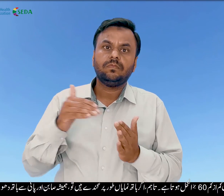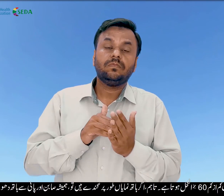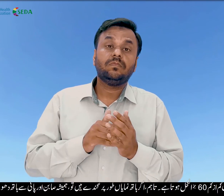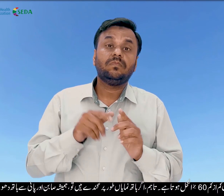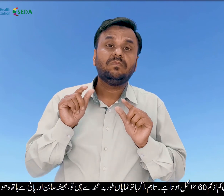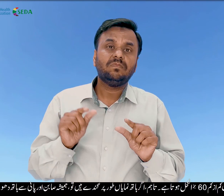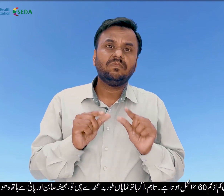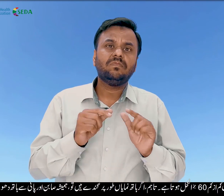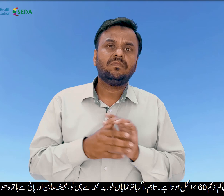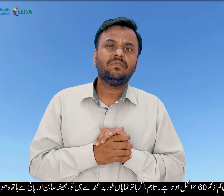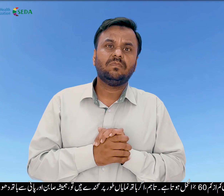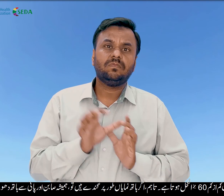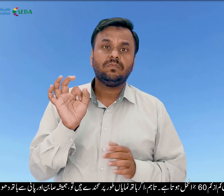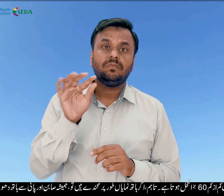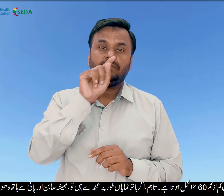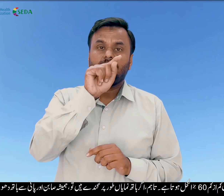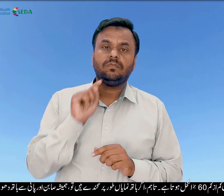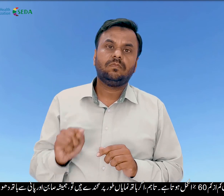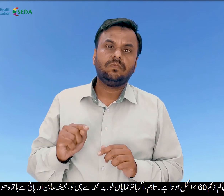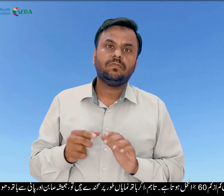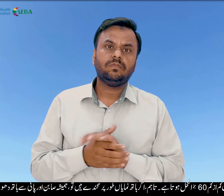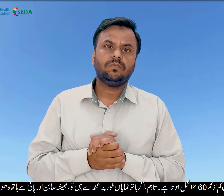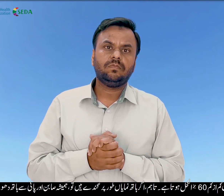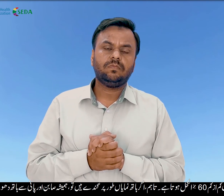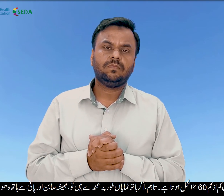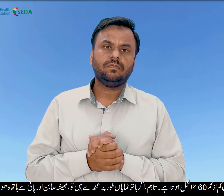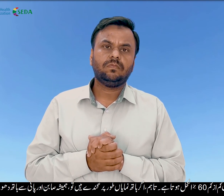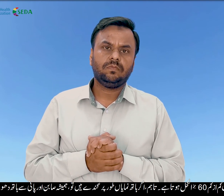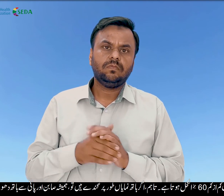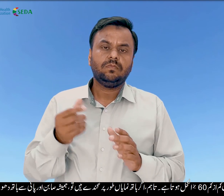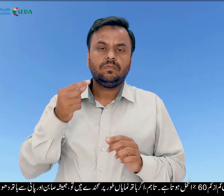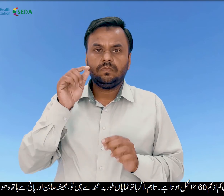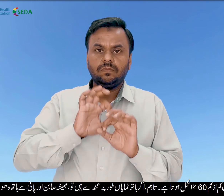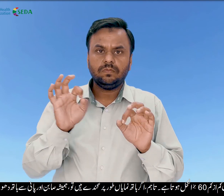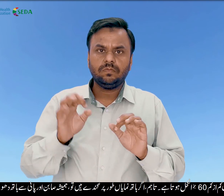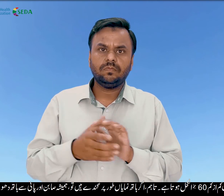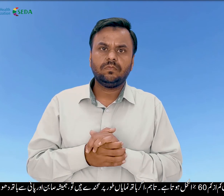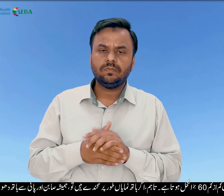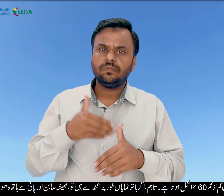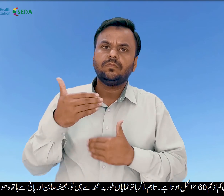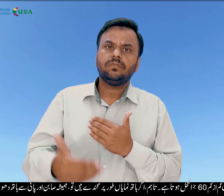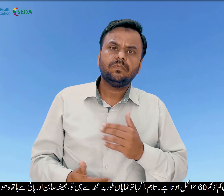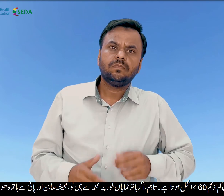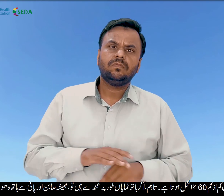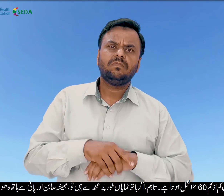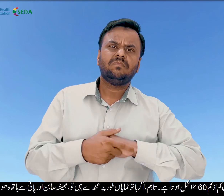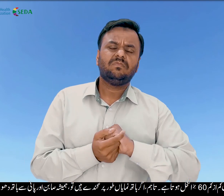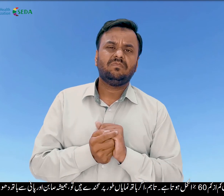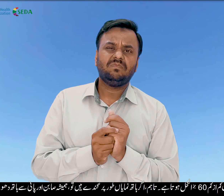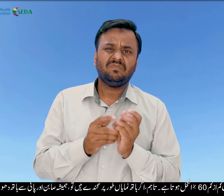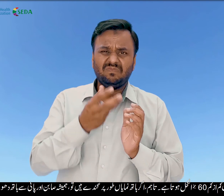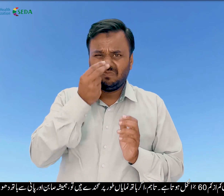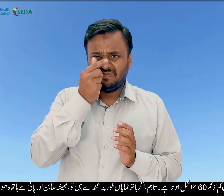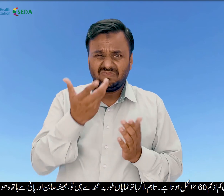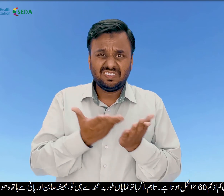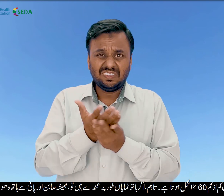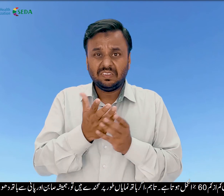جس میں کم از کم 60% الکحل ہوتا ہے۔ تاہم اگر ہاتھ نمایاں طور پر گندے ہیں